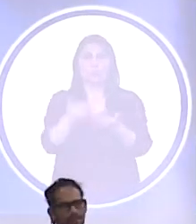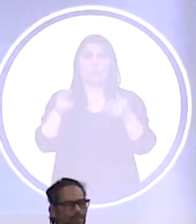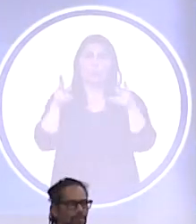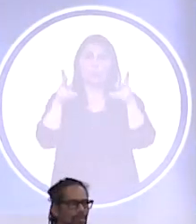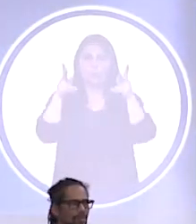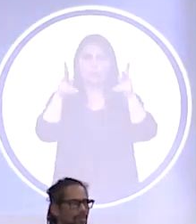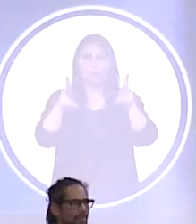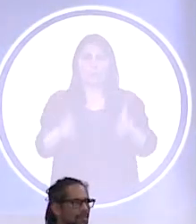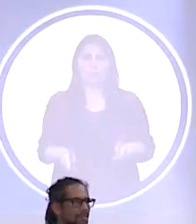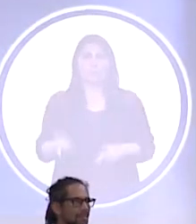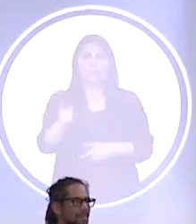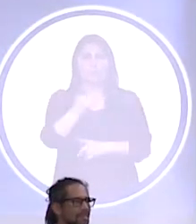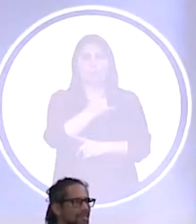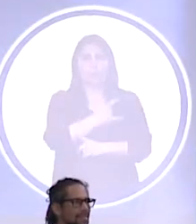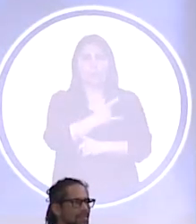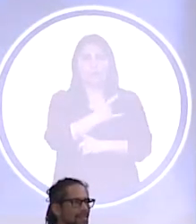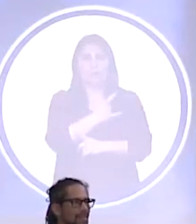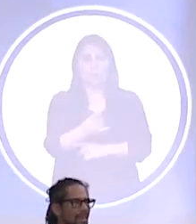todo